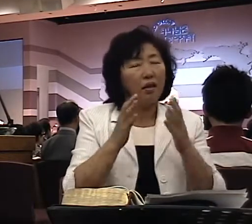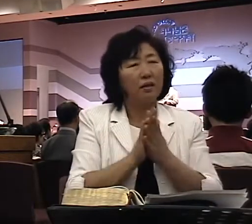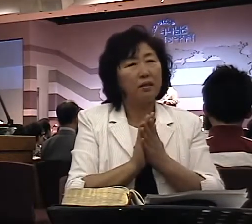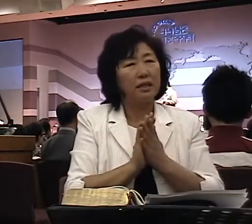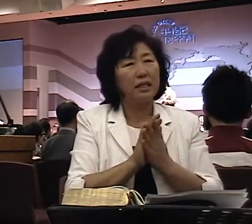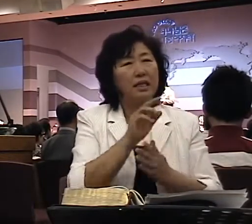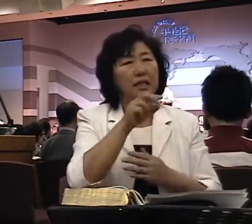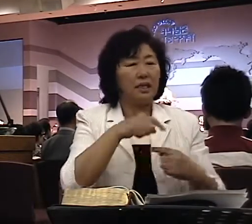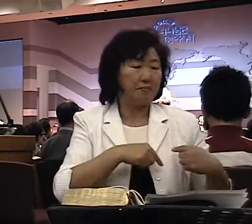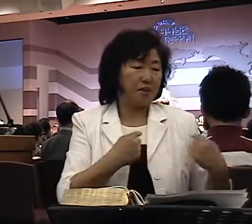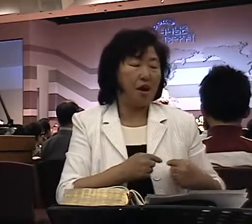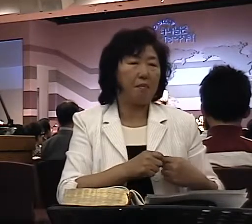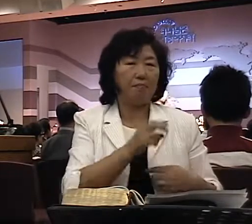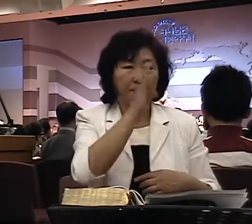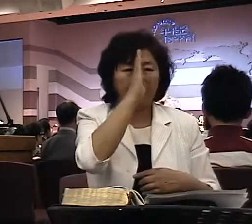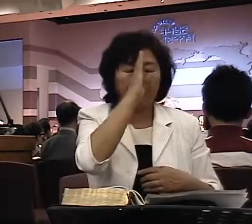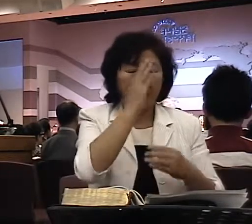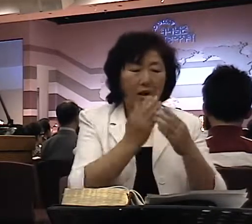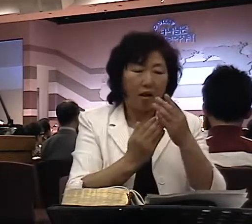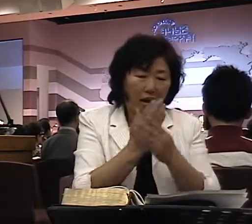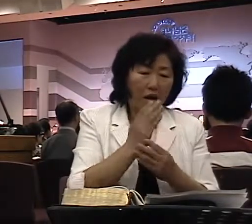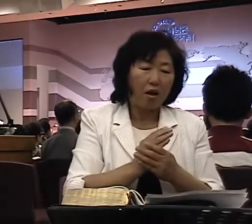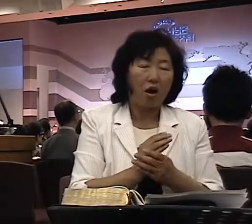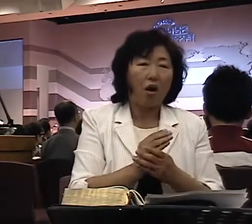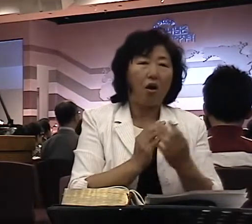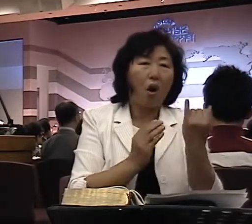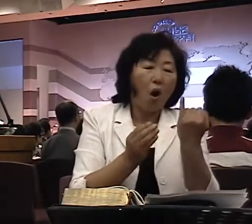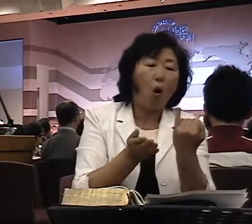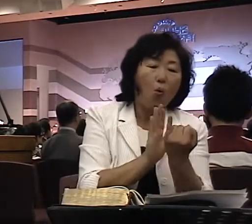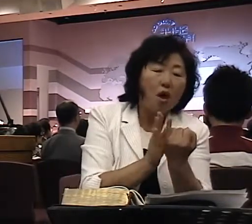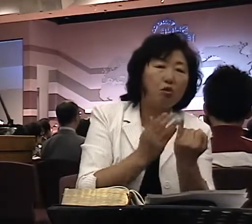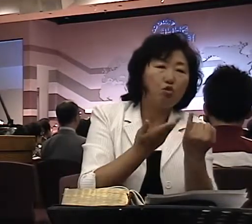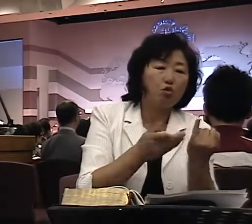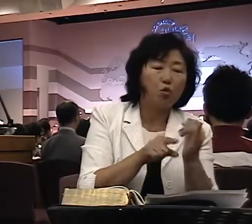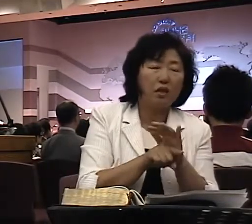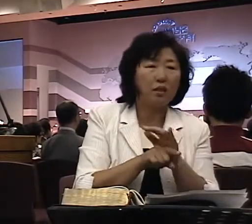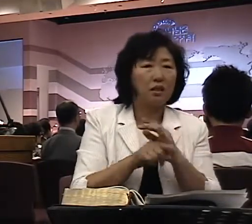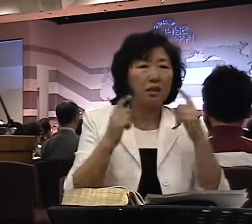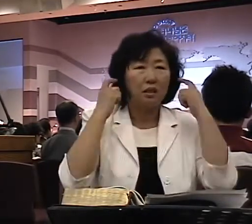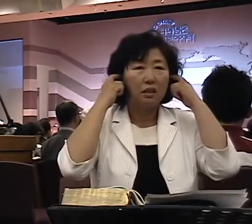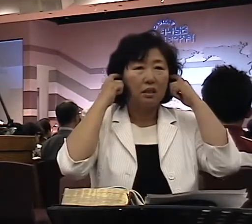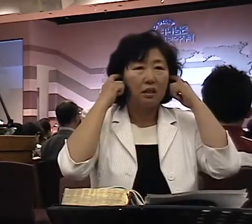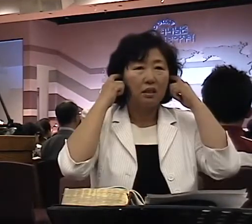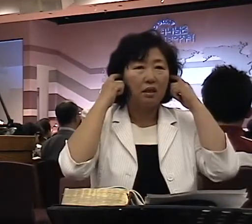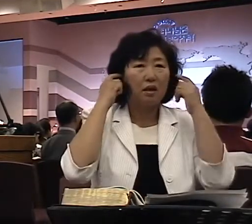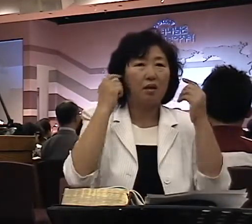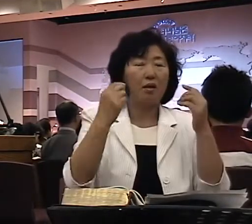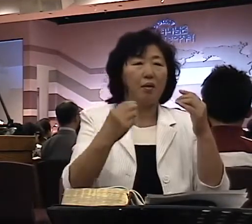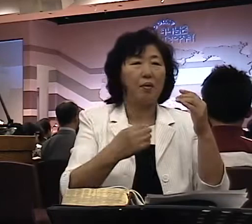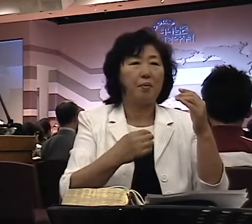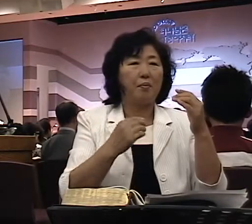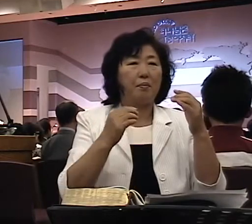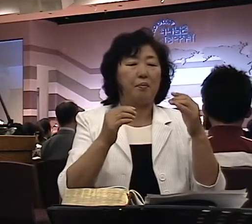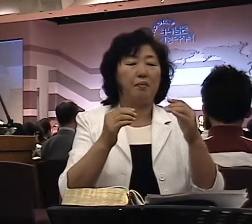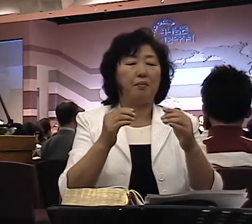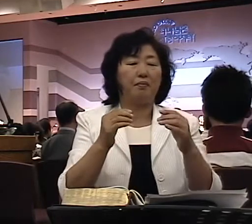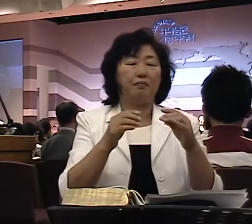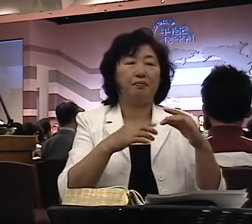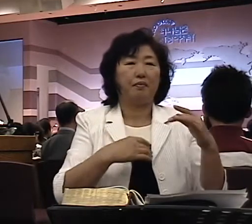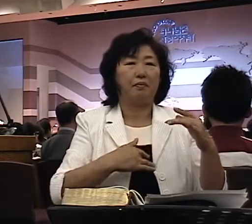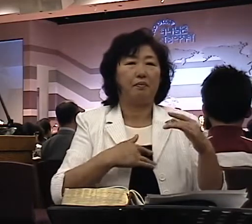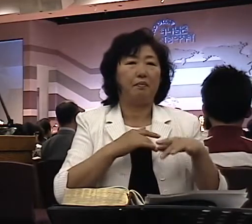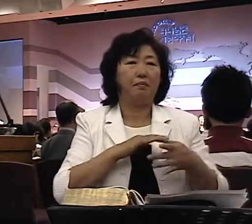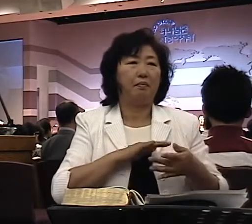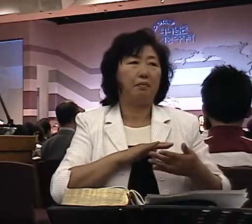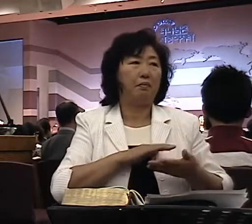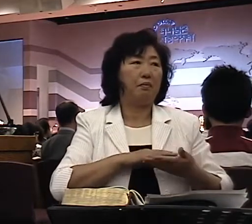간호하는 가운데 어느 날 그를 좀 이렇게 위로하기 위해서 청진기를 가지고 그의 맥박 소리를 듣게 했다고 합니다. 처음으로